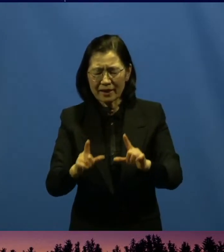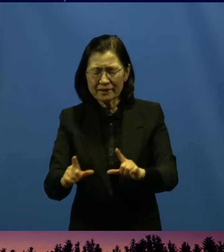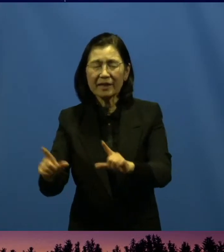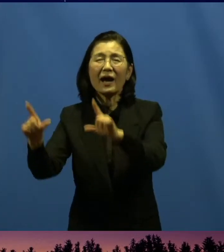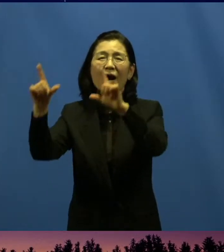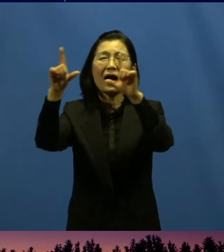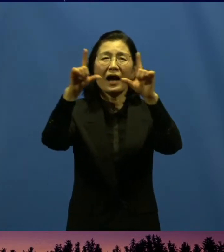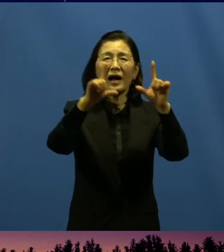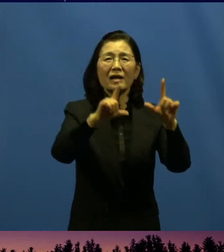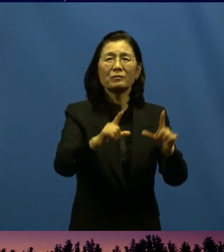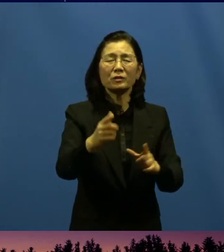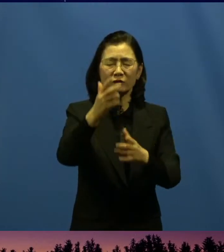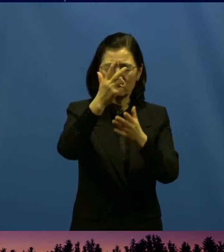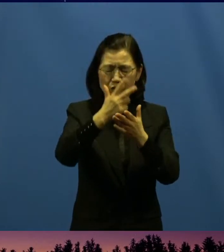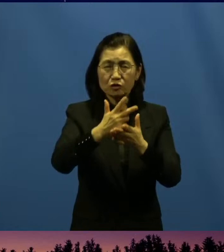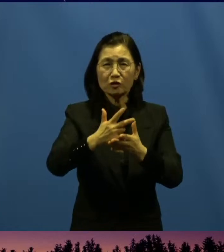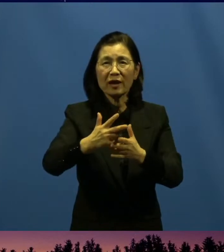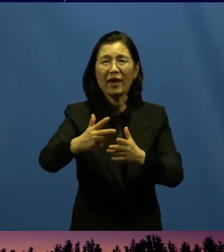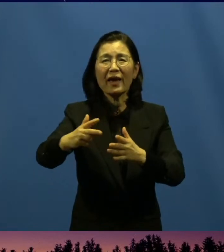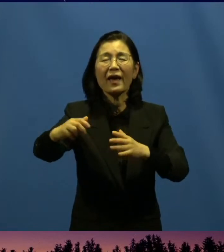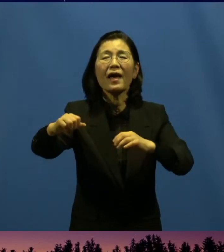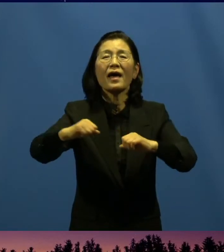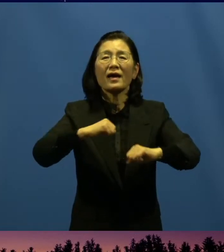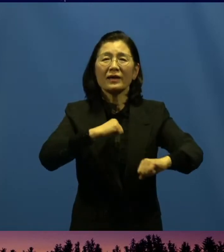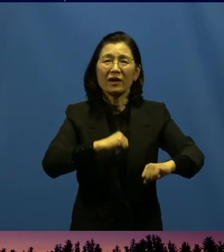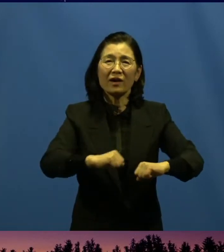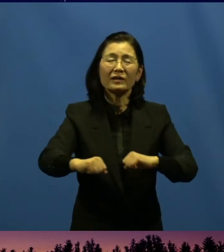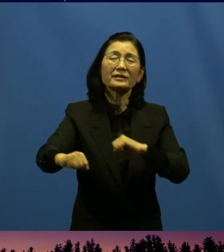내 삶은 주의